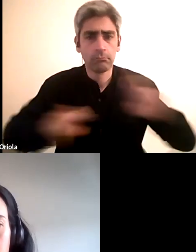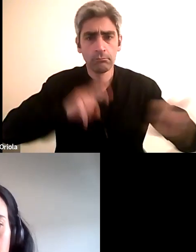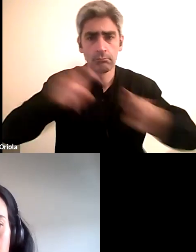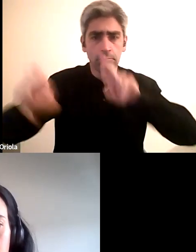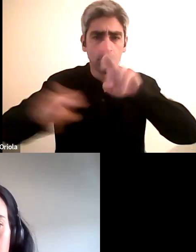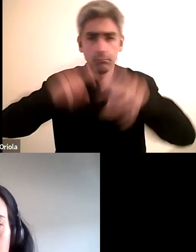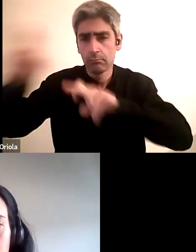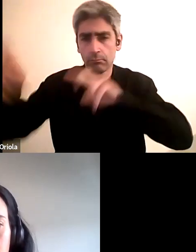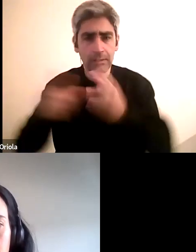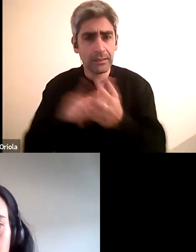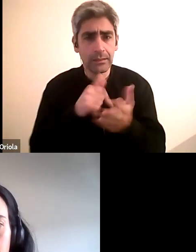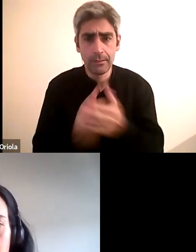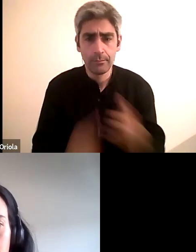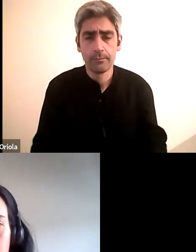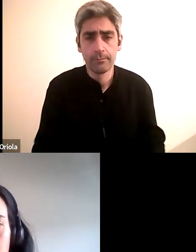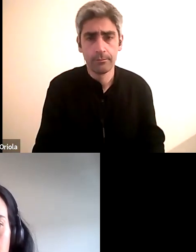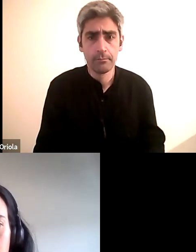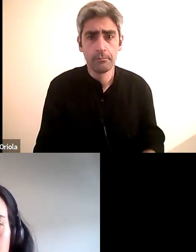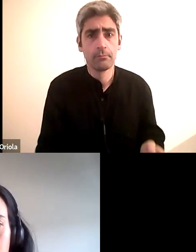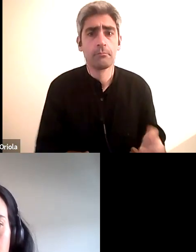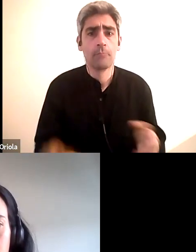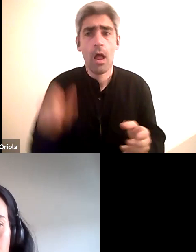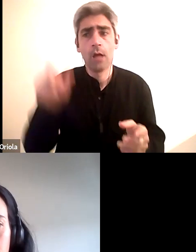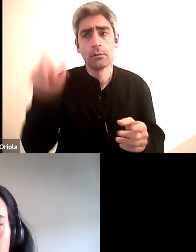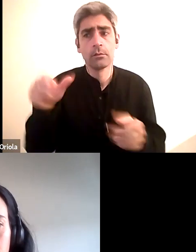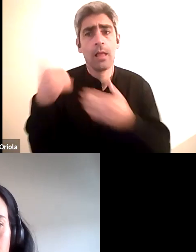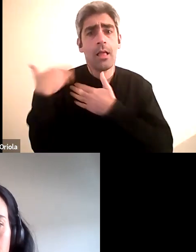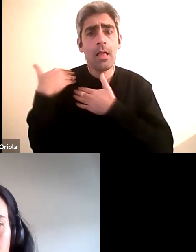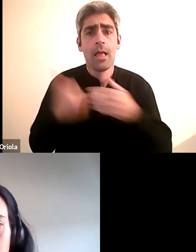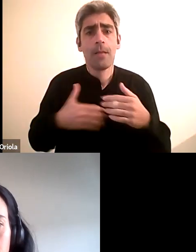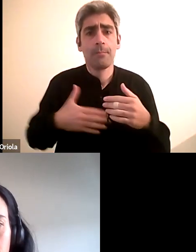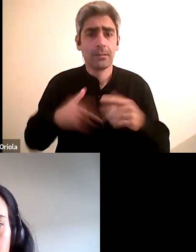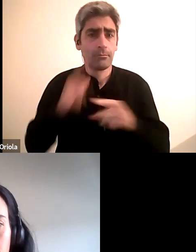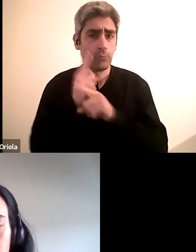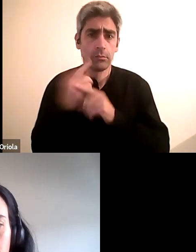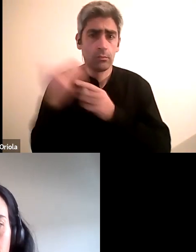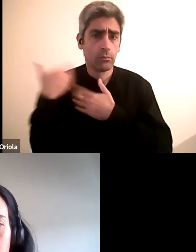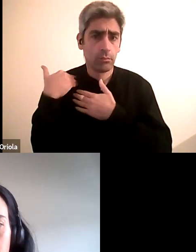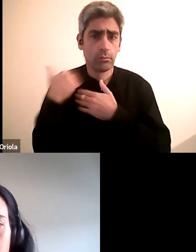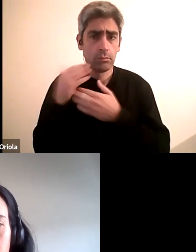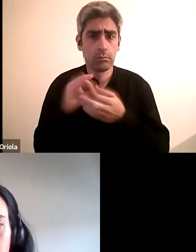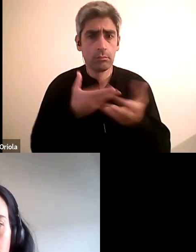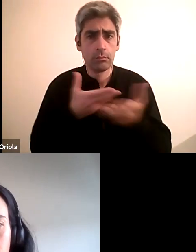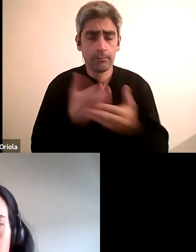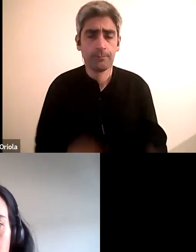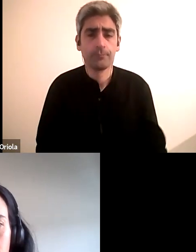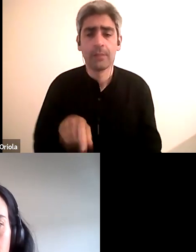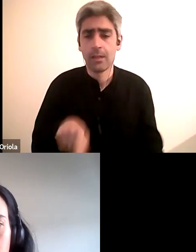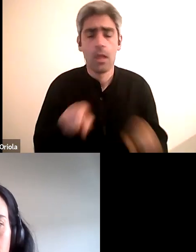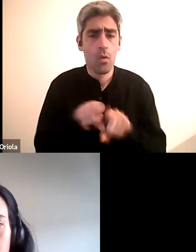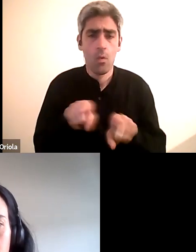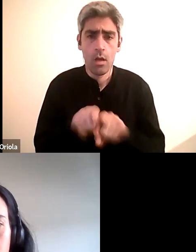trabalho. E isso não diminui nem um pouco o conteúdo da relação de trabalho. Aqui é a mesma